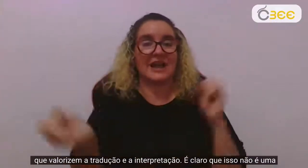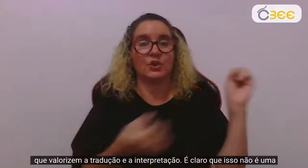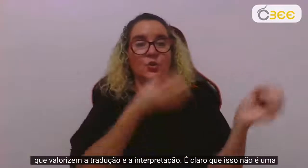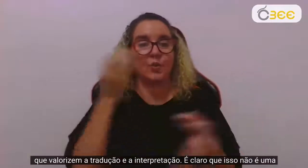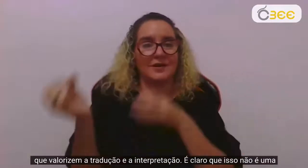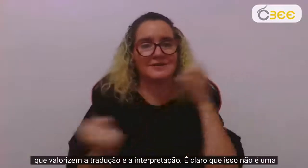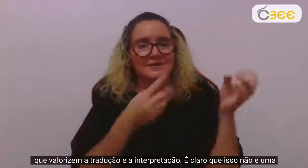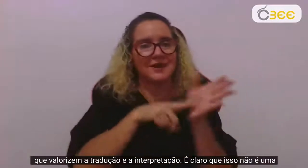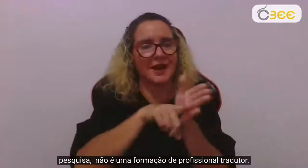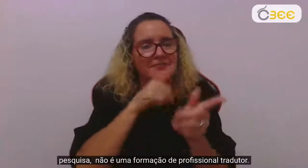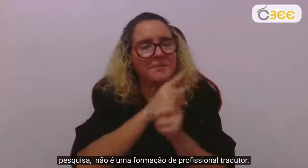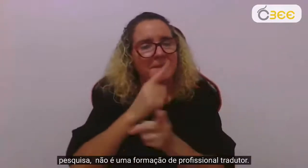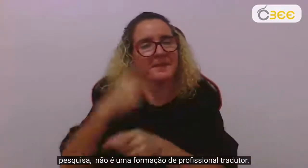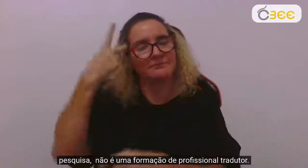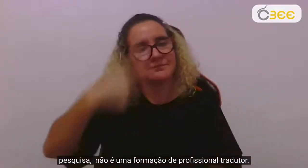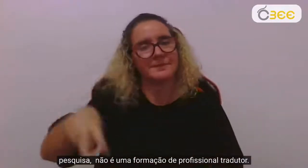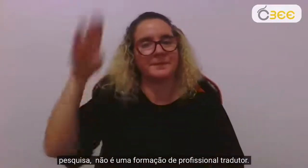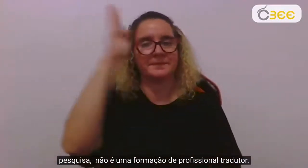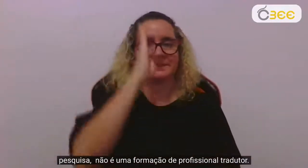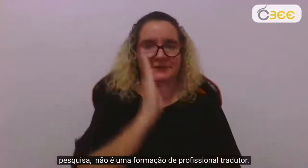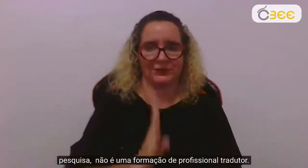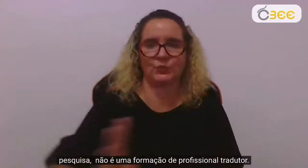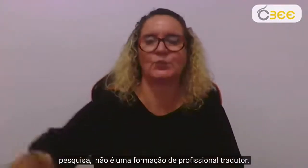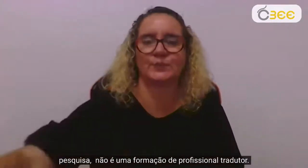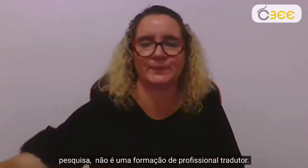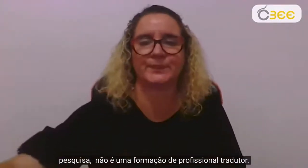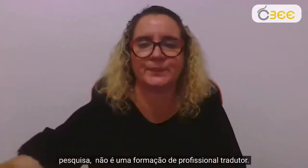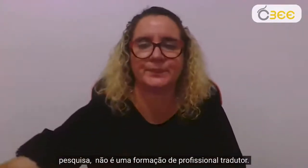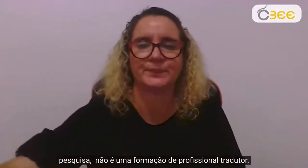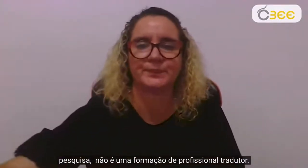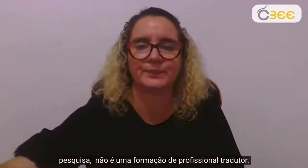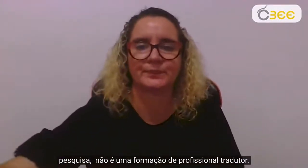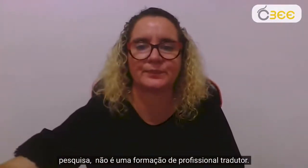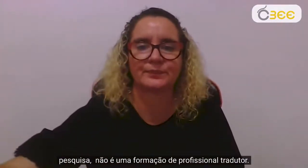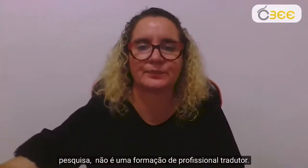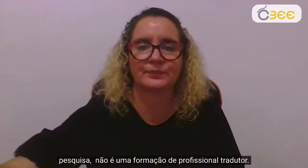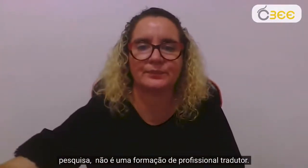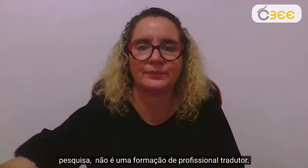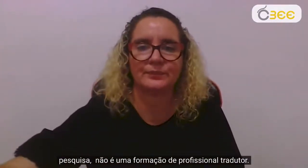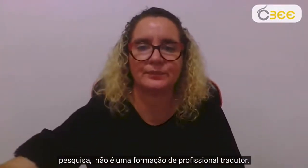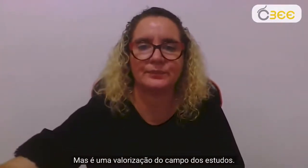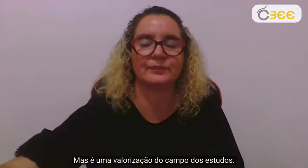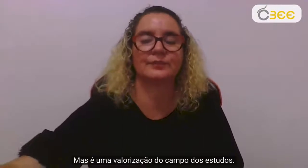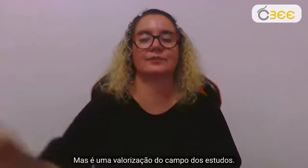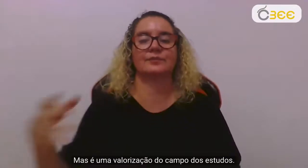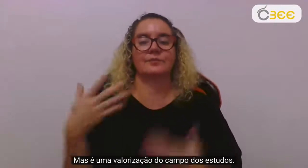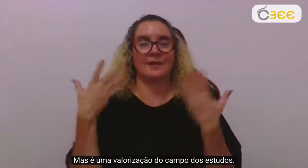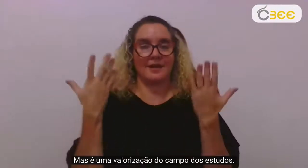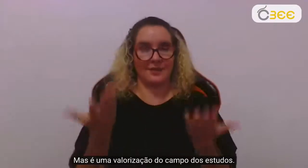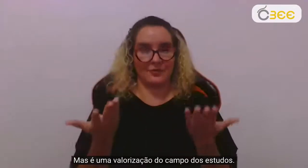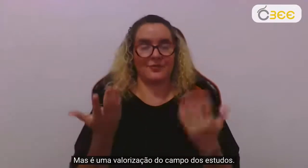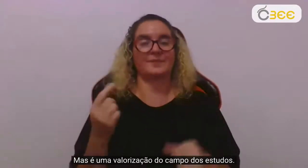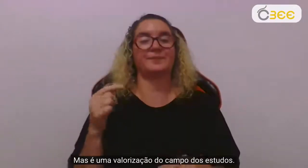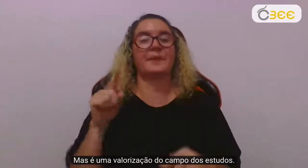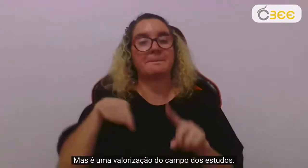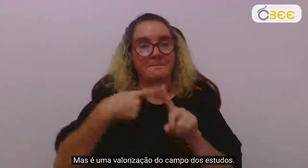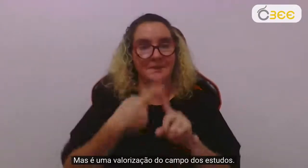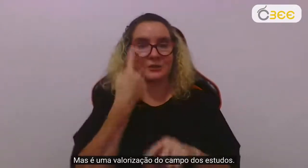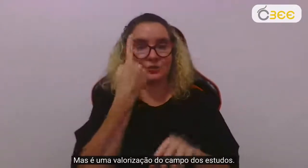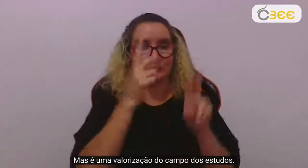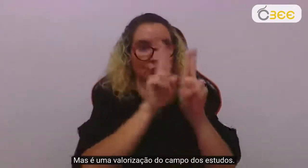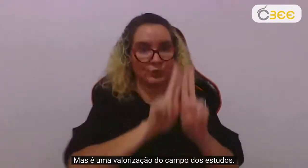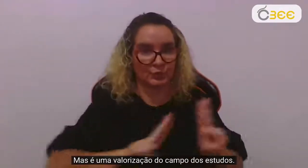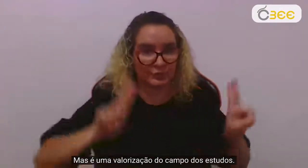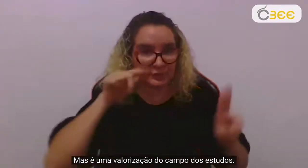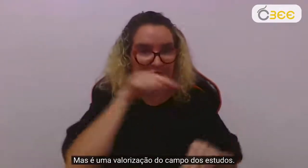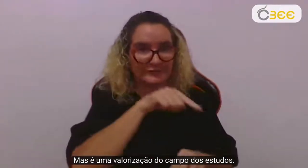uma pesquisa, não é uma formação de profissional tradutor, mas é uma valorização do